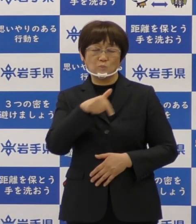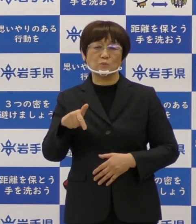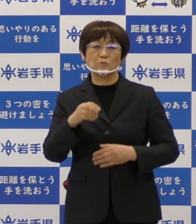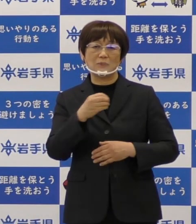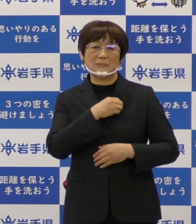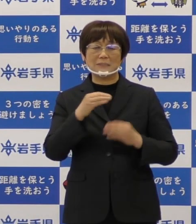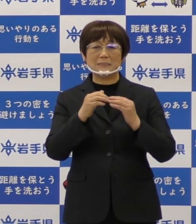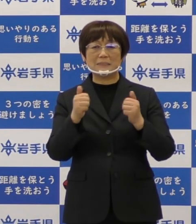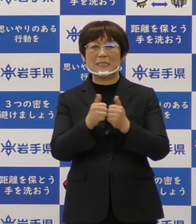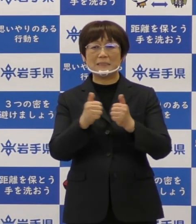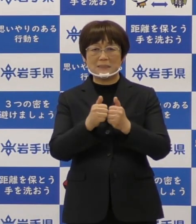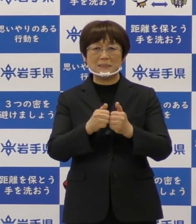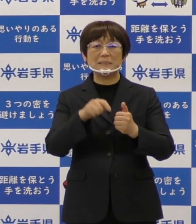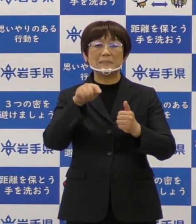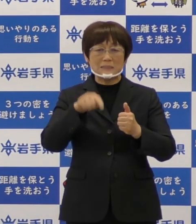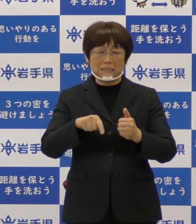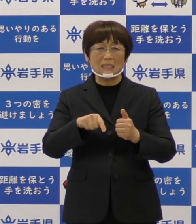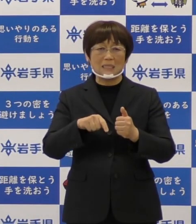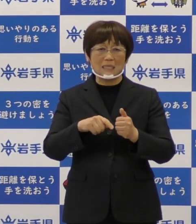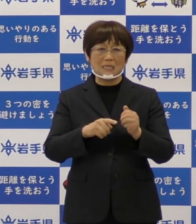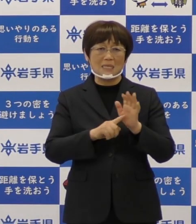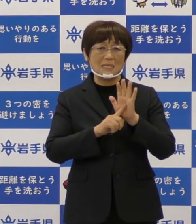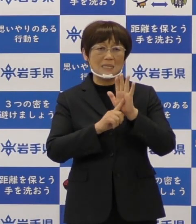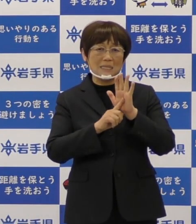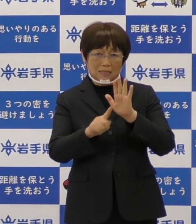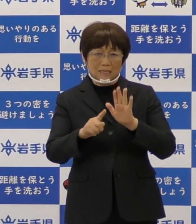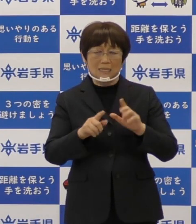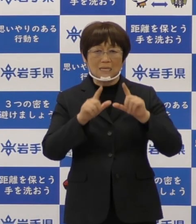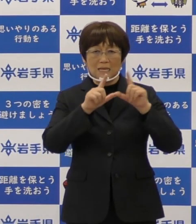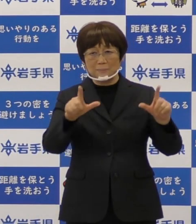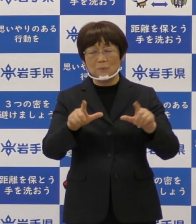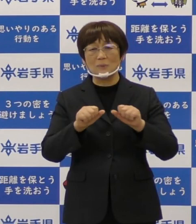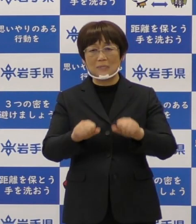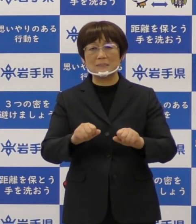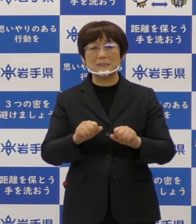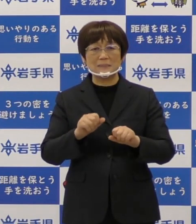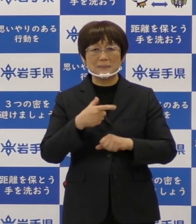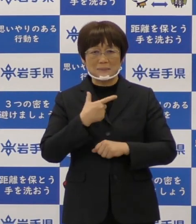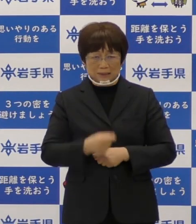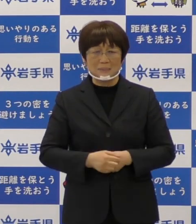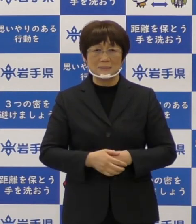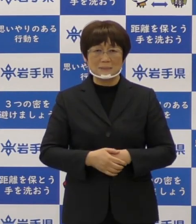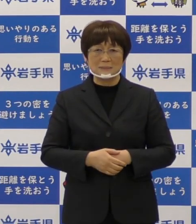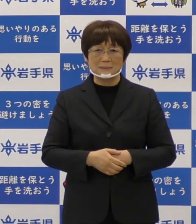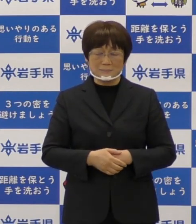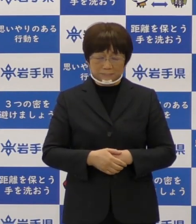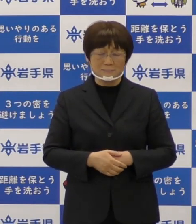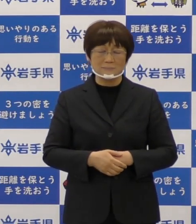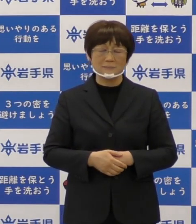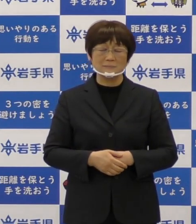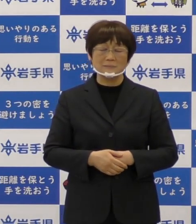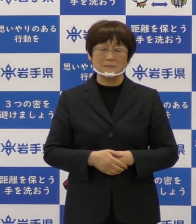を出していきたいと思います。そして、岩手県のこの